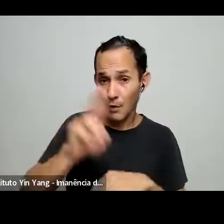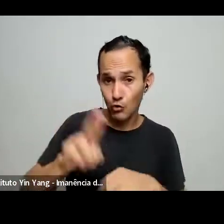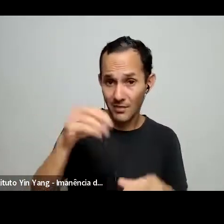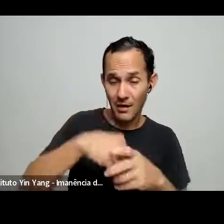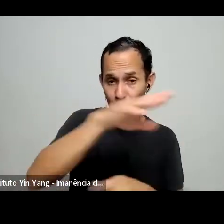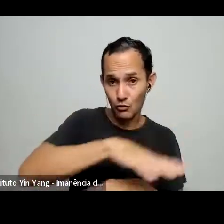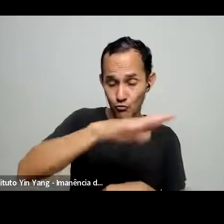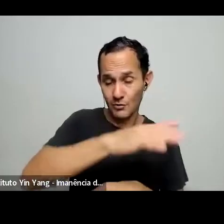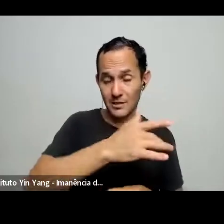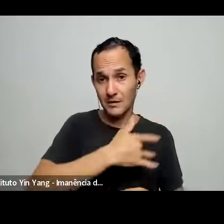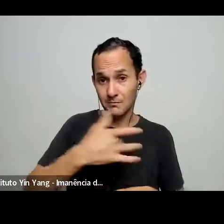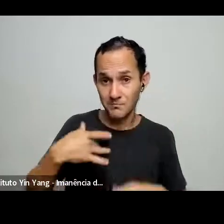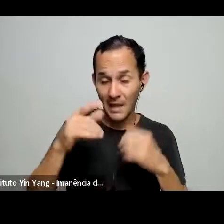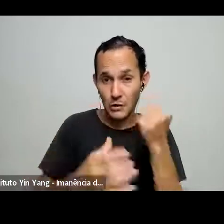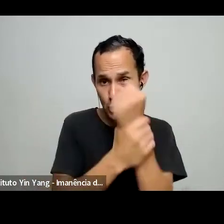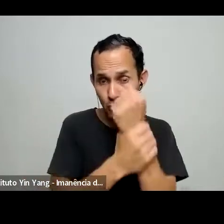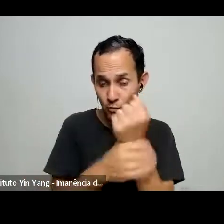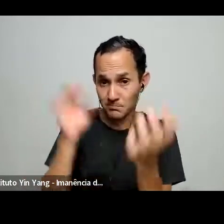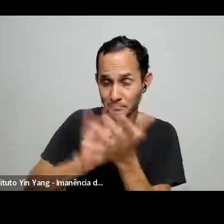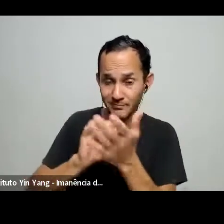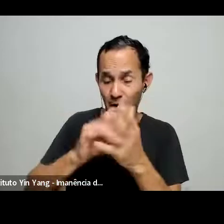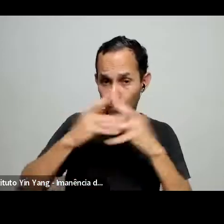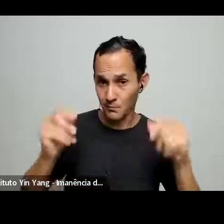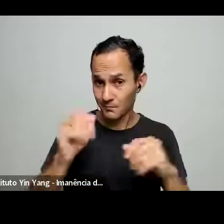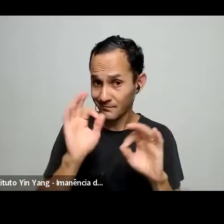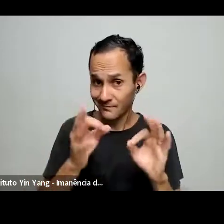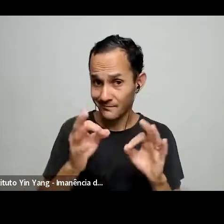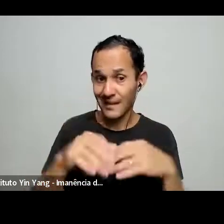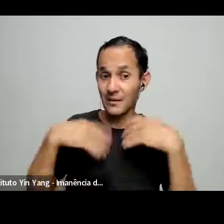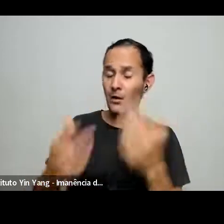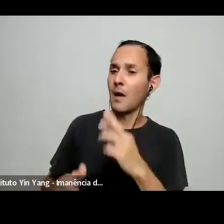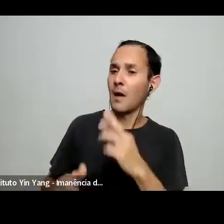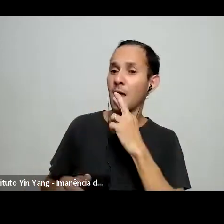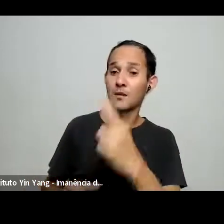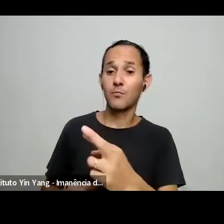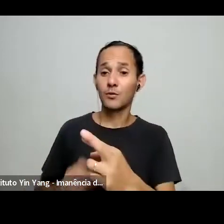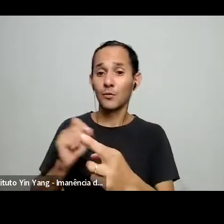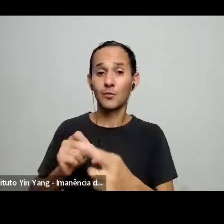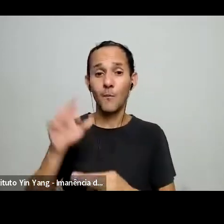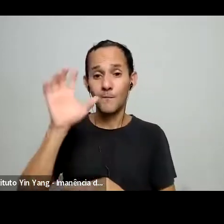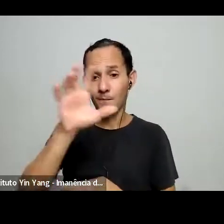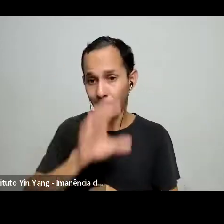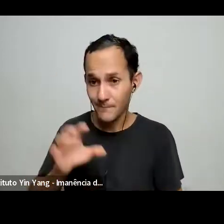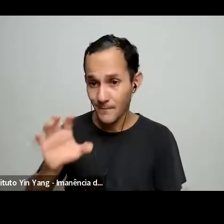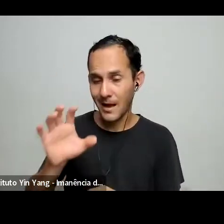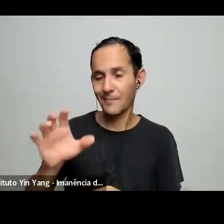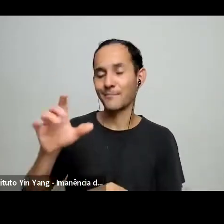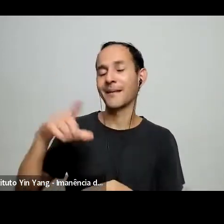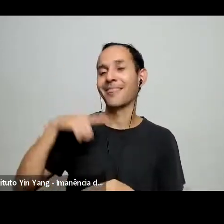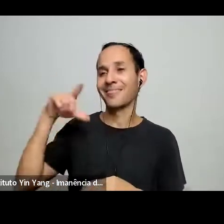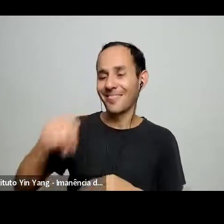para as pessoas? Isso é seguro? Isso é eficaz? Então, para responder essa pergunta, os mapas vieram como um